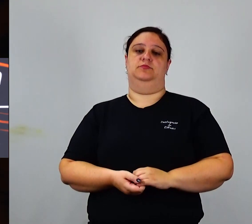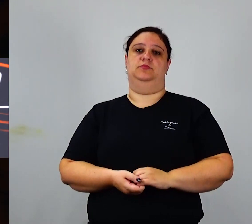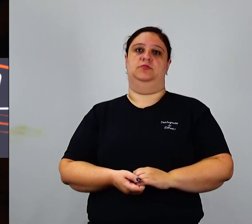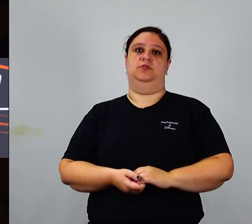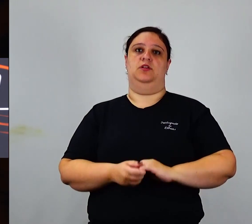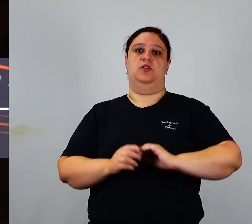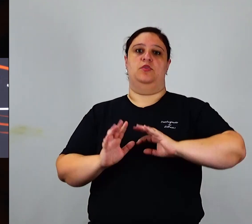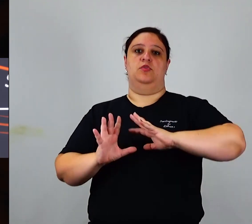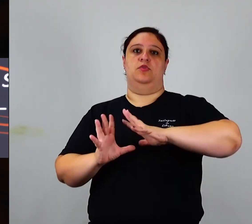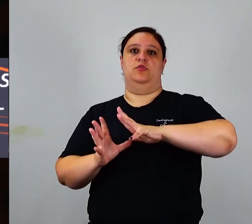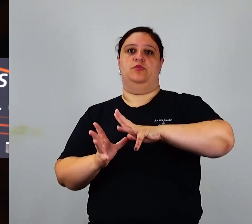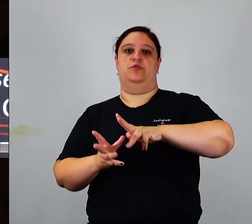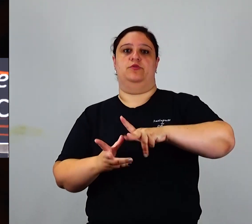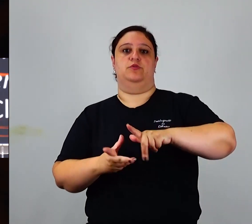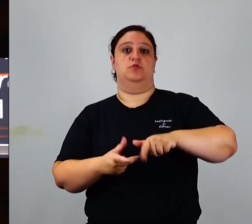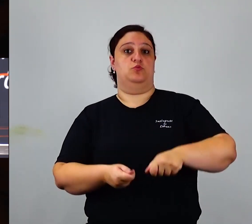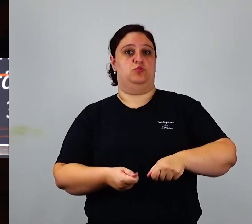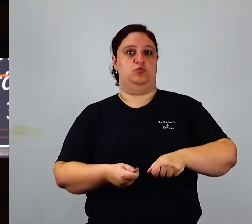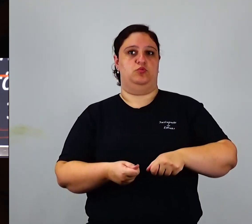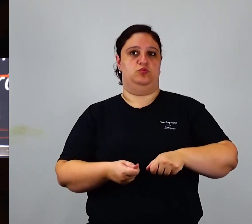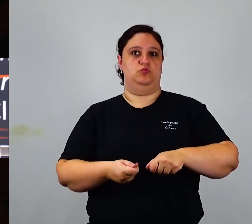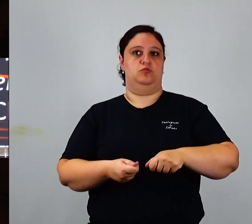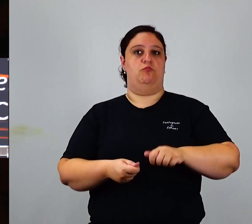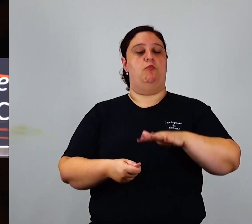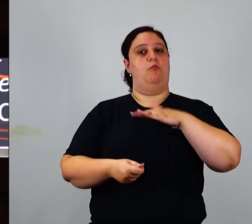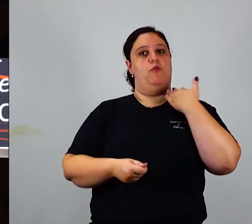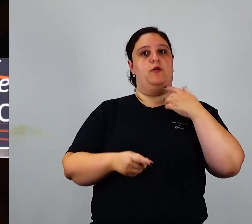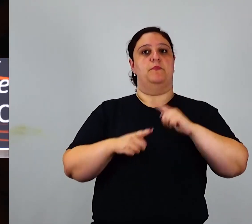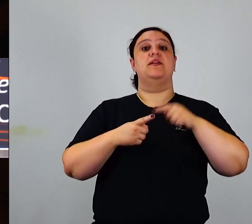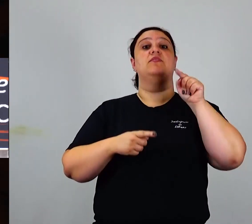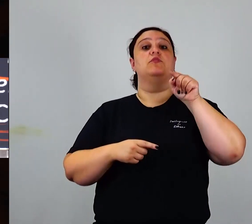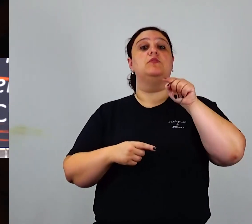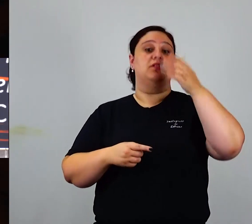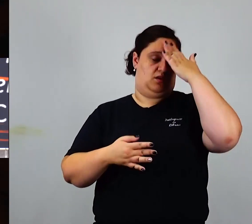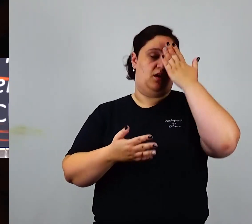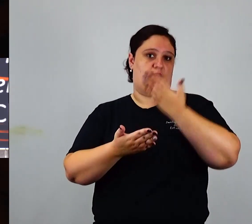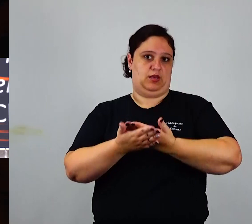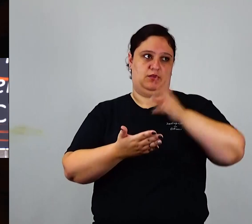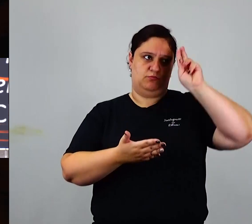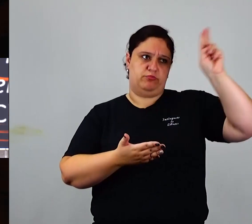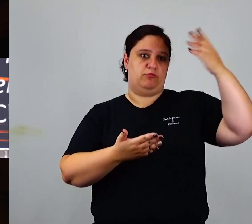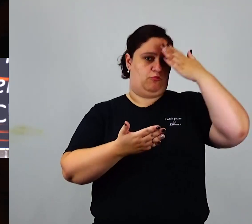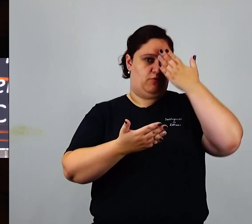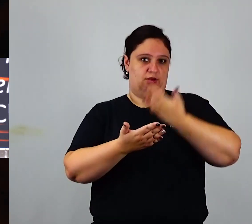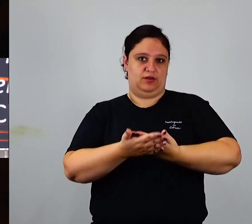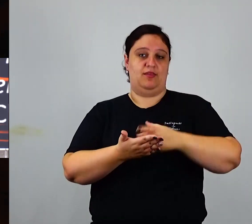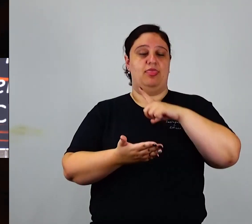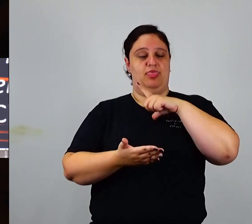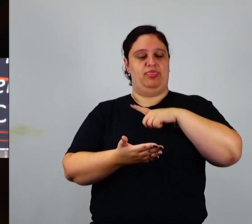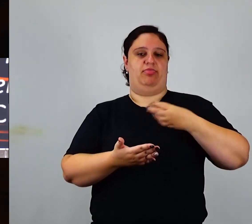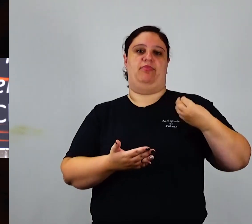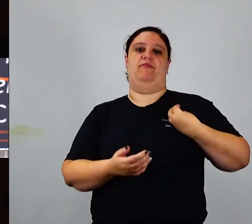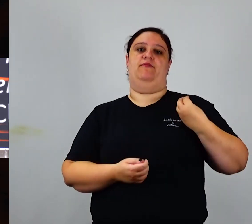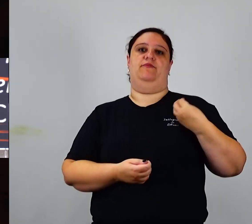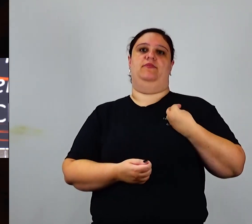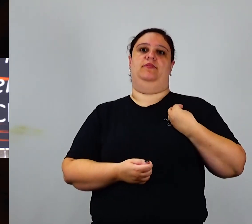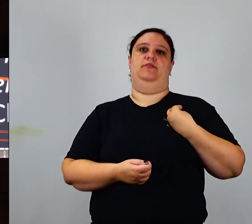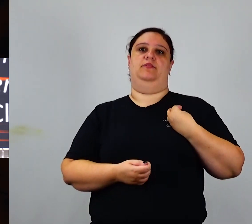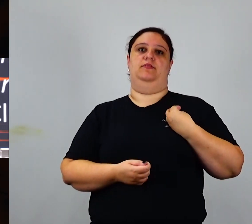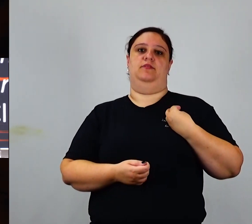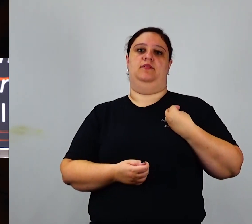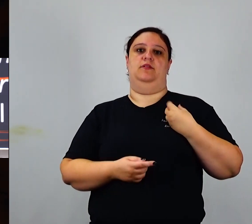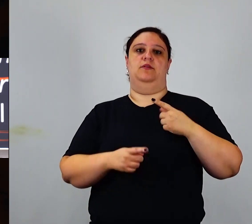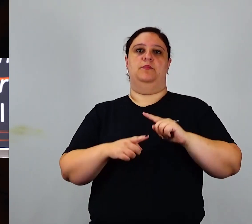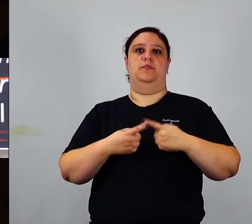Todos os seres humanos estão condenados à morte, mas você que creu no Senhor tem uma vida. Só que essa